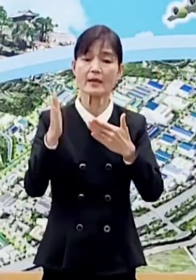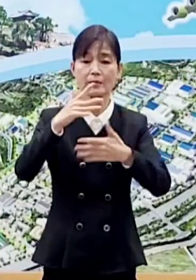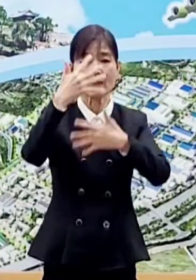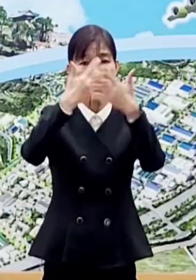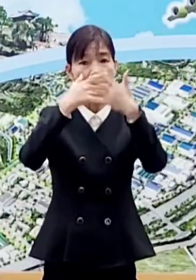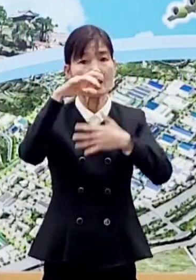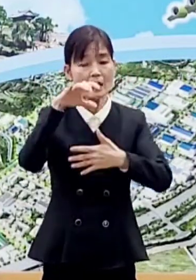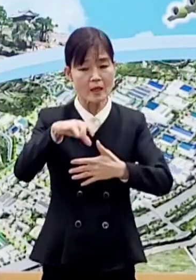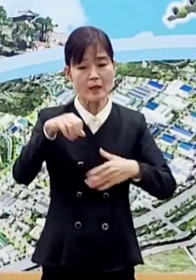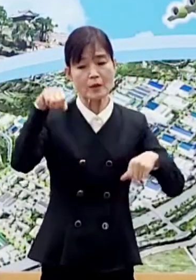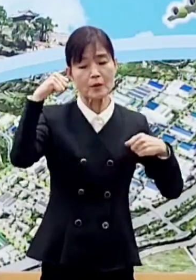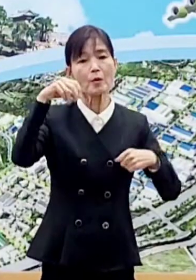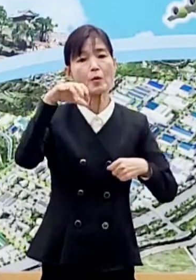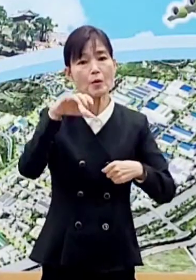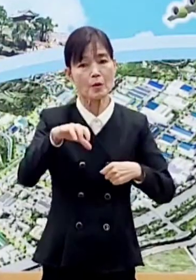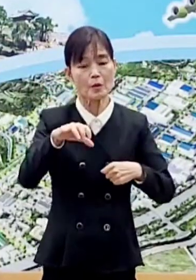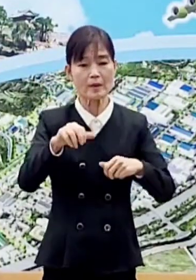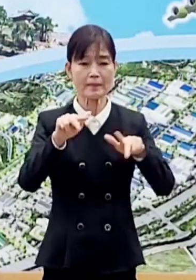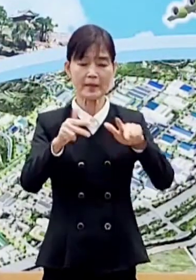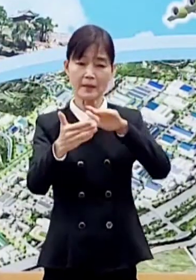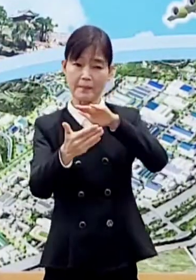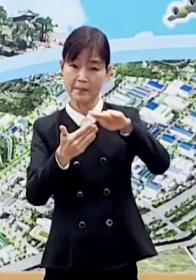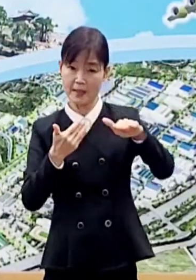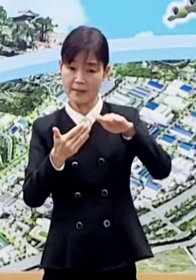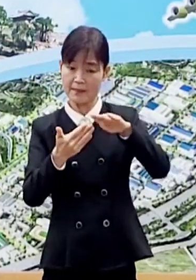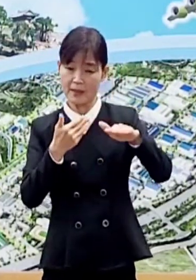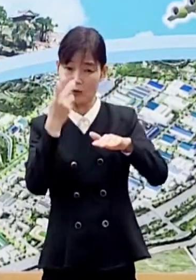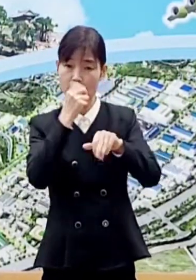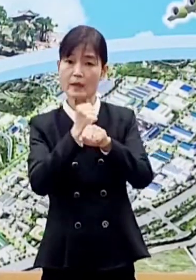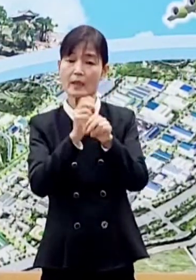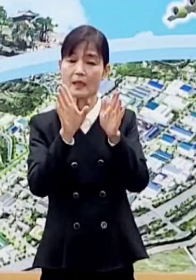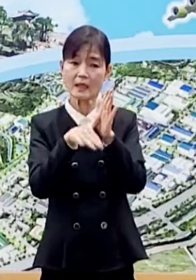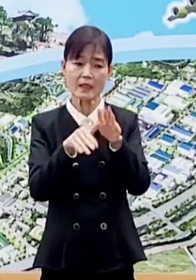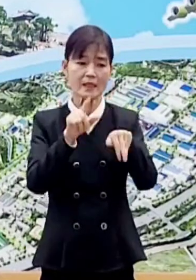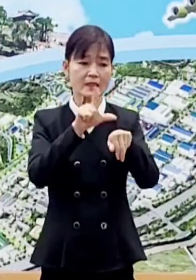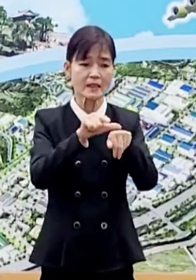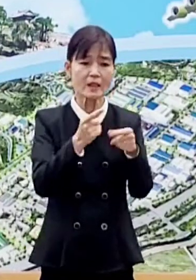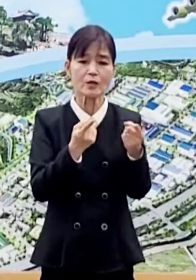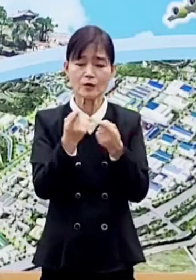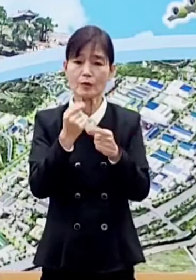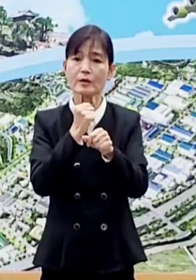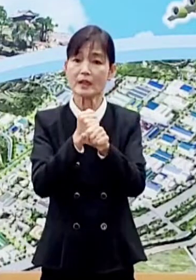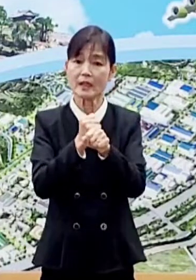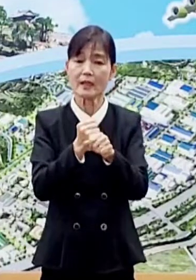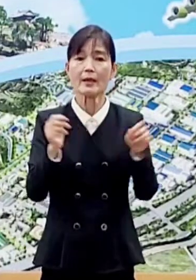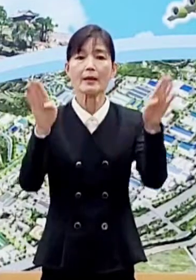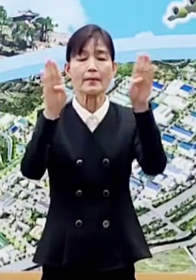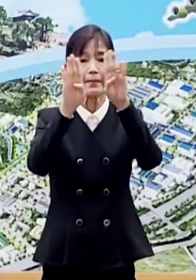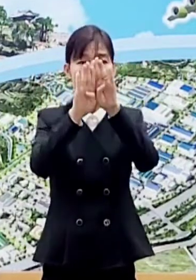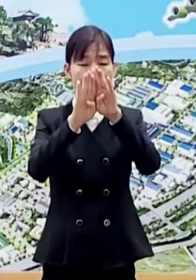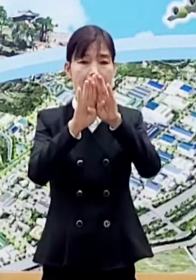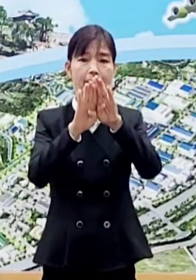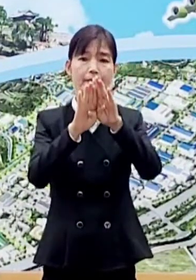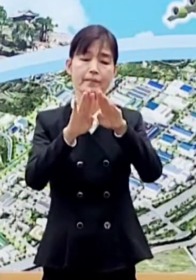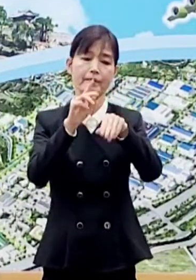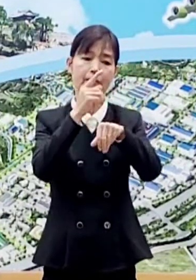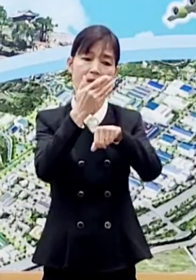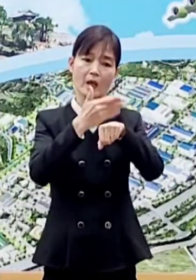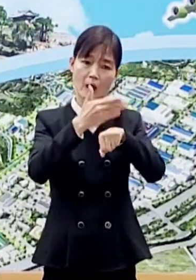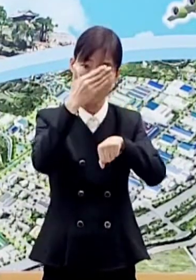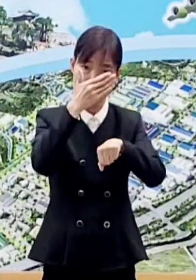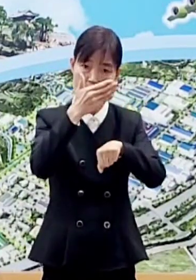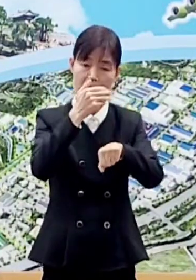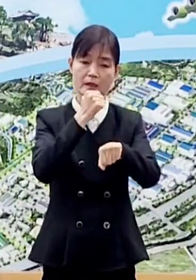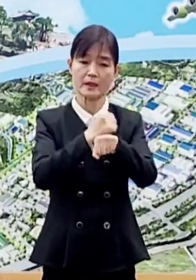공연장의 경우 기존 방역 조치와 달리 상영 시간 등을 고려하여 21시까지 상영,